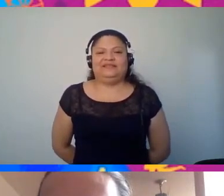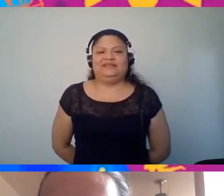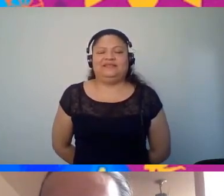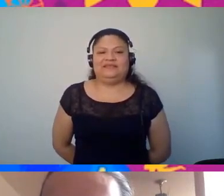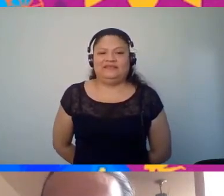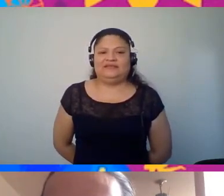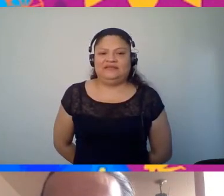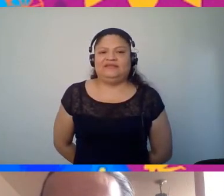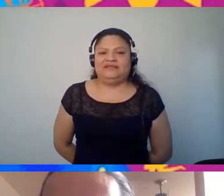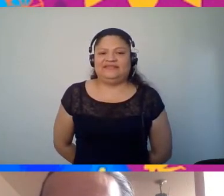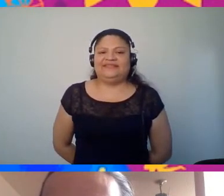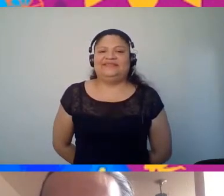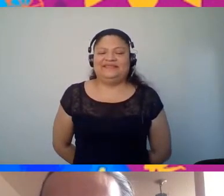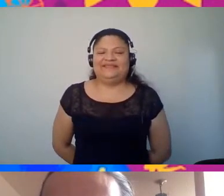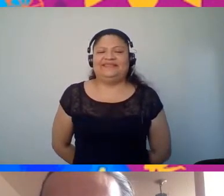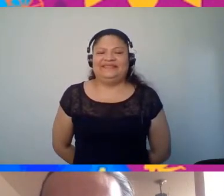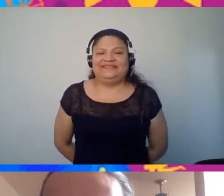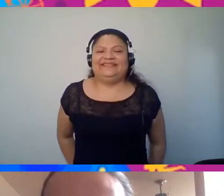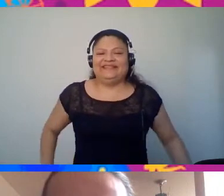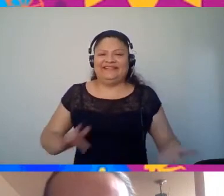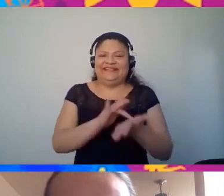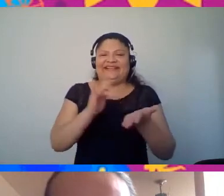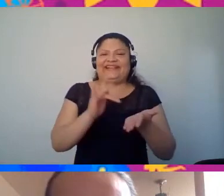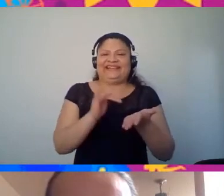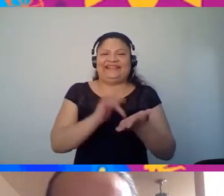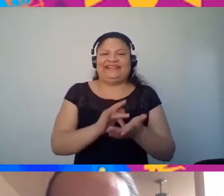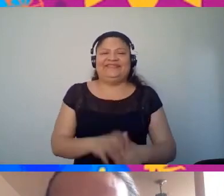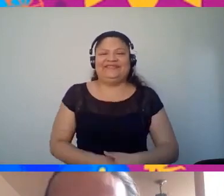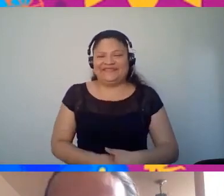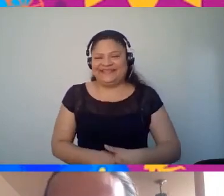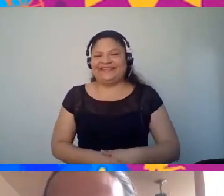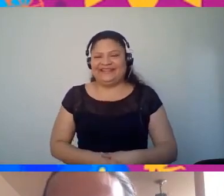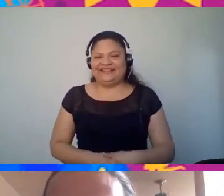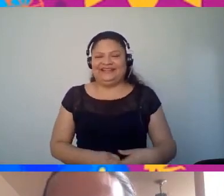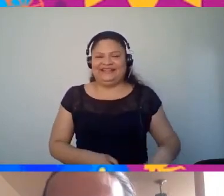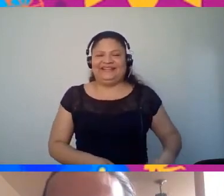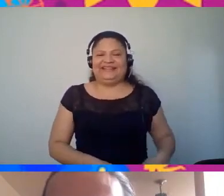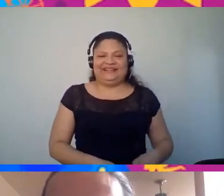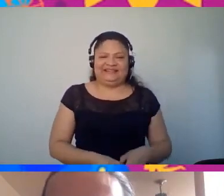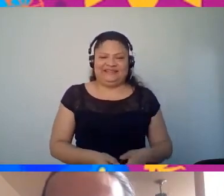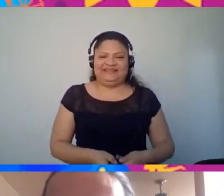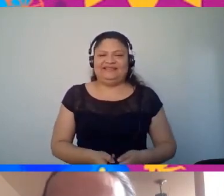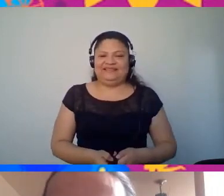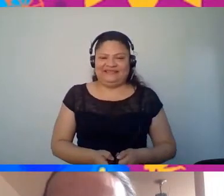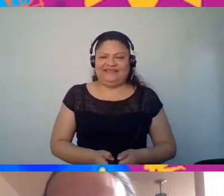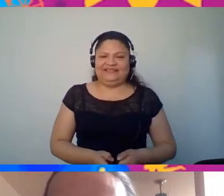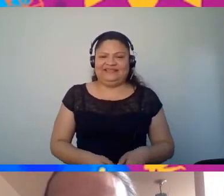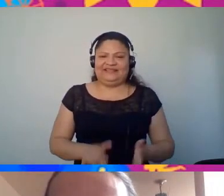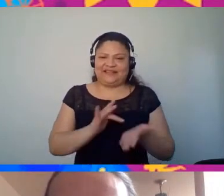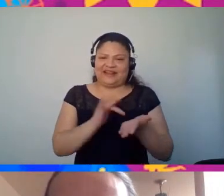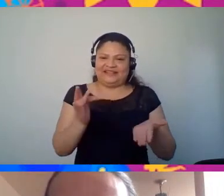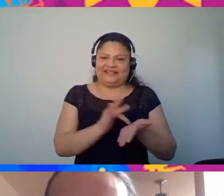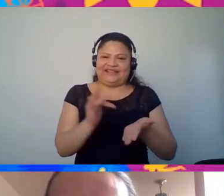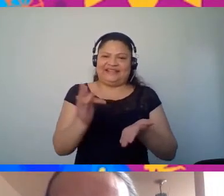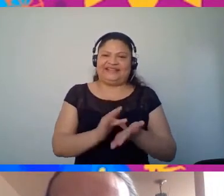vincule lenguaje de señas y matemáticas. Están abriendo brecha. Felicidades.